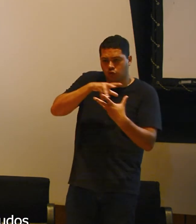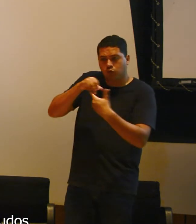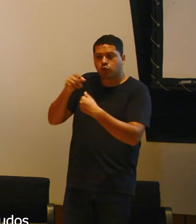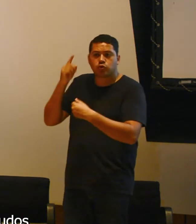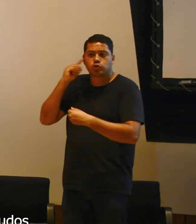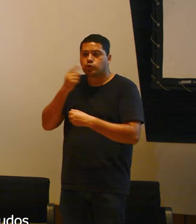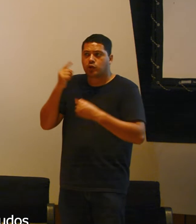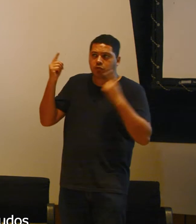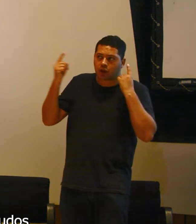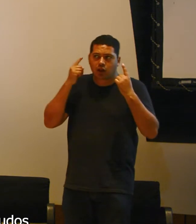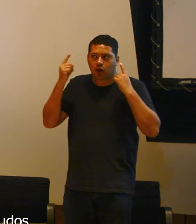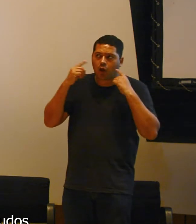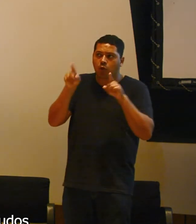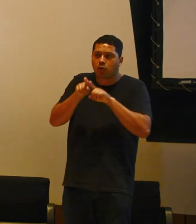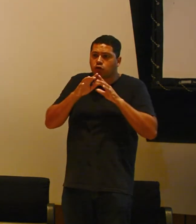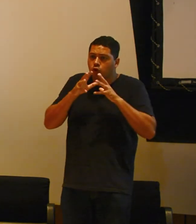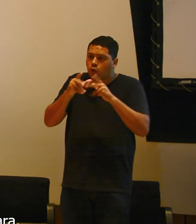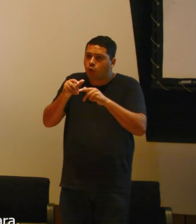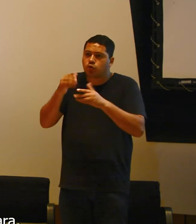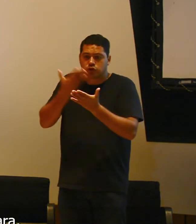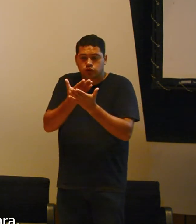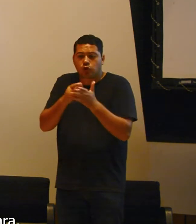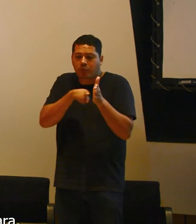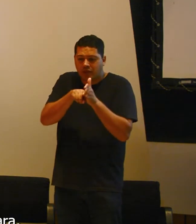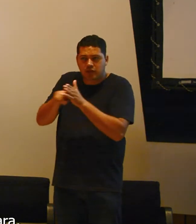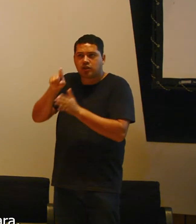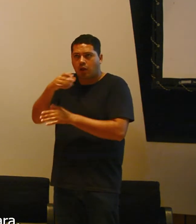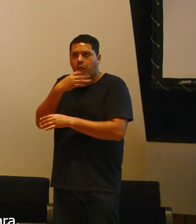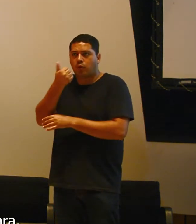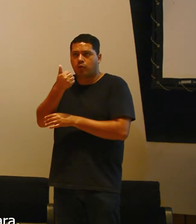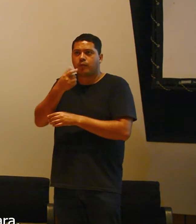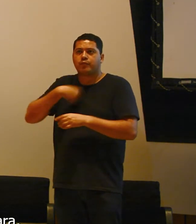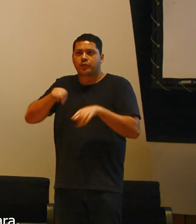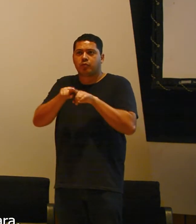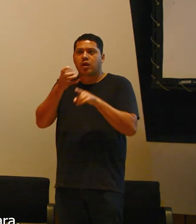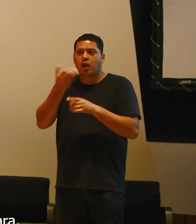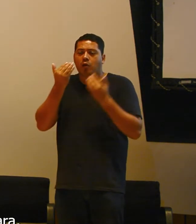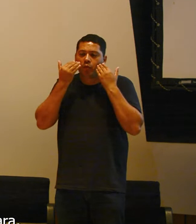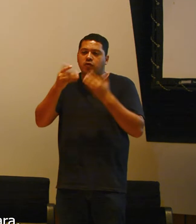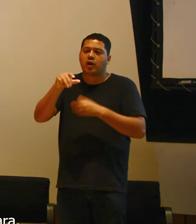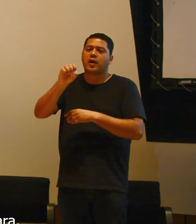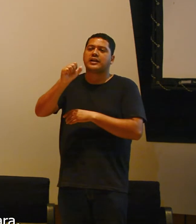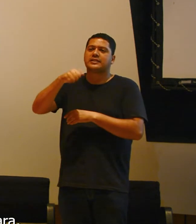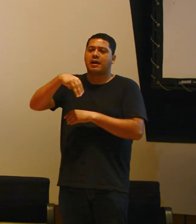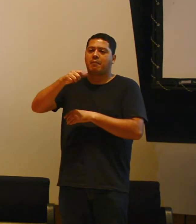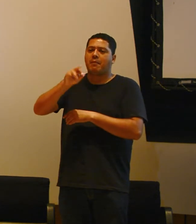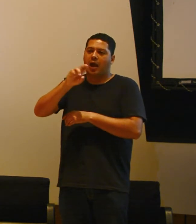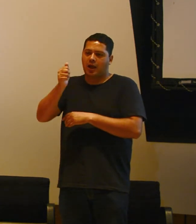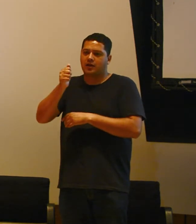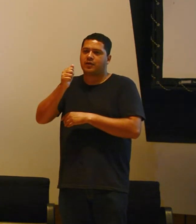em todos os estudos os efeitos são benéficos. E eu queria mostrar aqui a Samara, que pena que ela ainda não